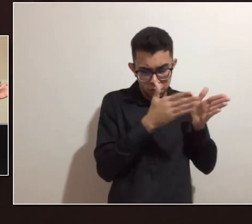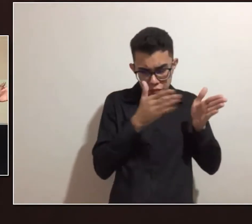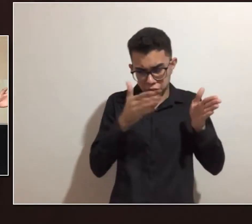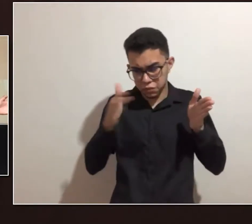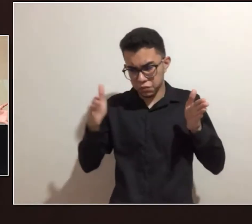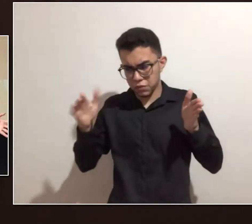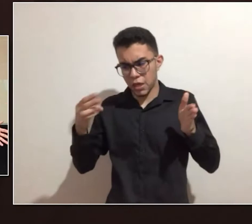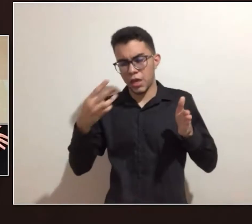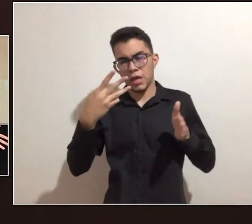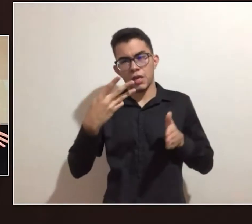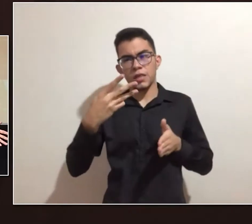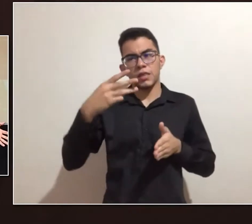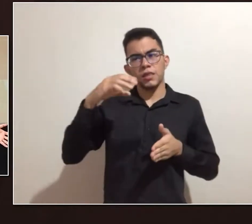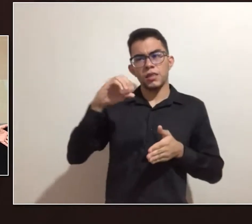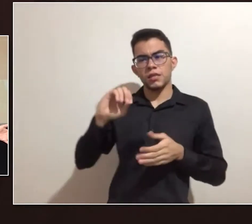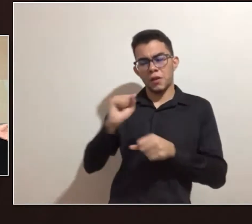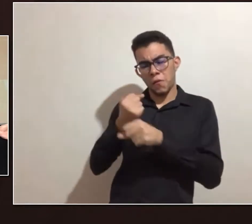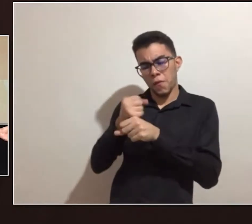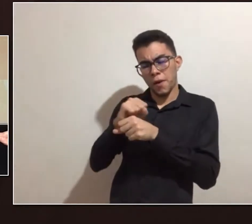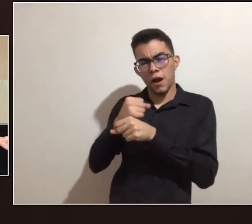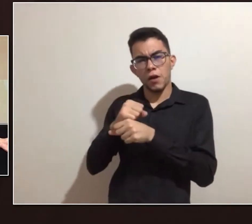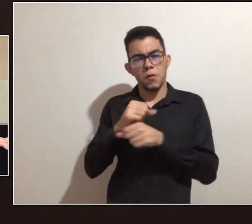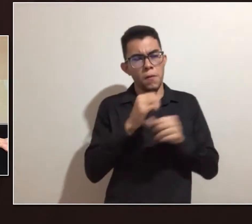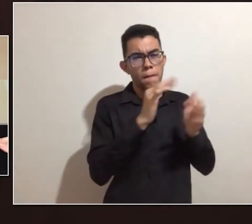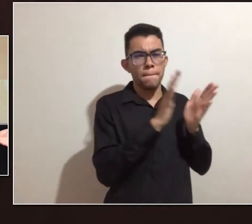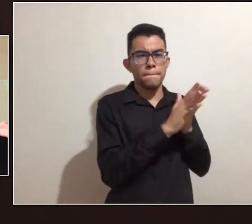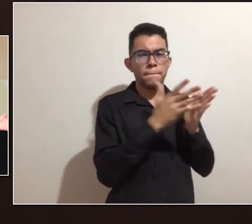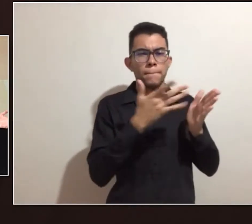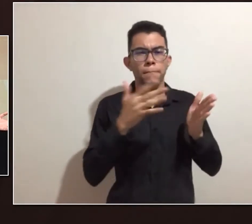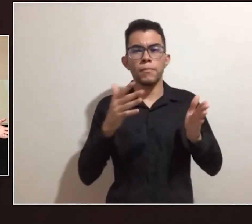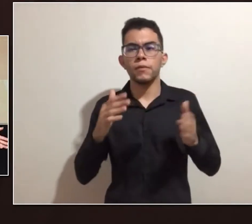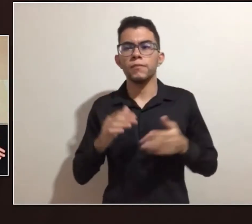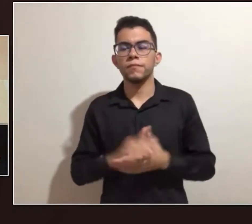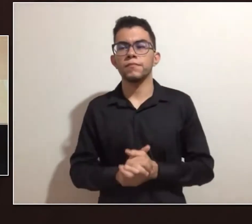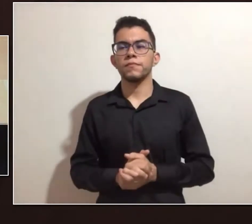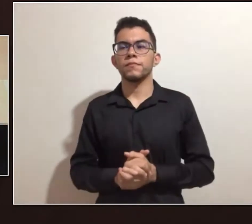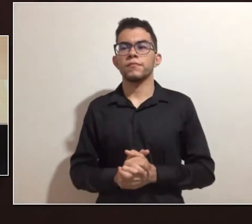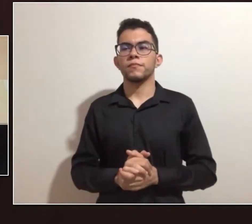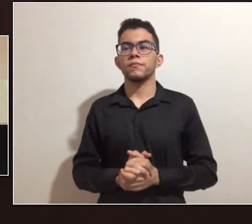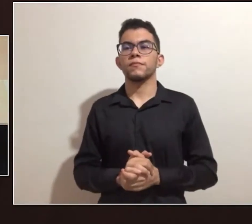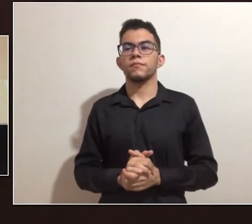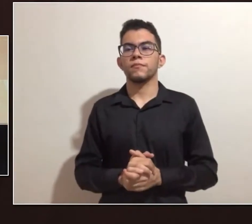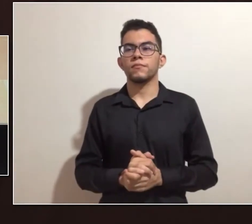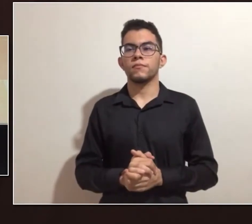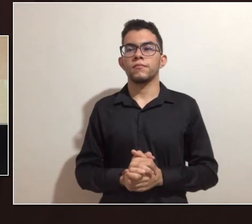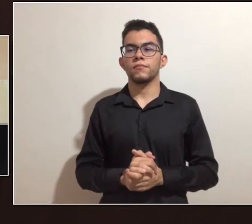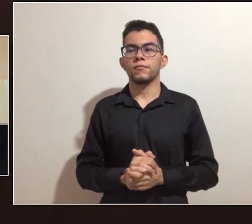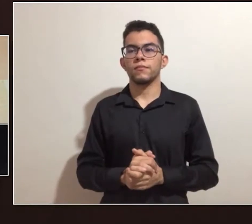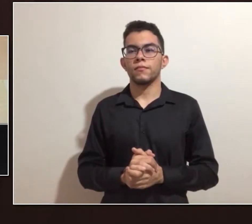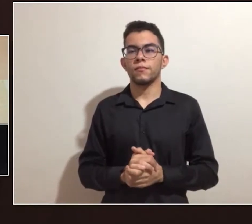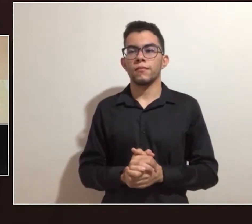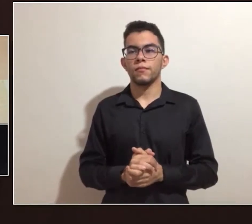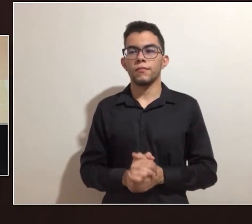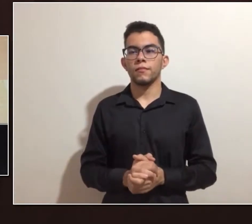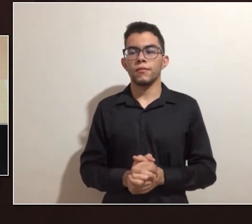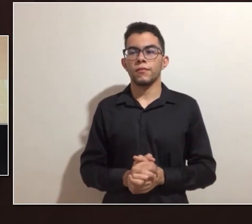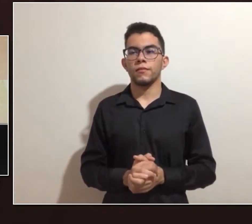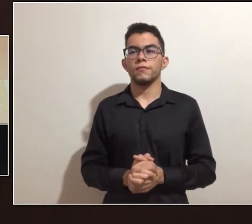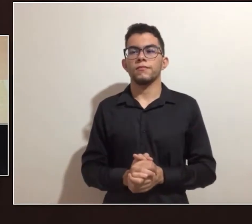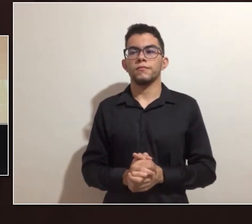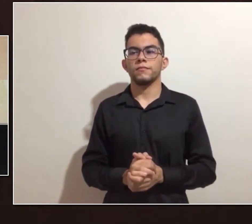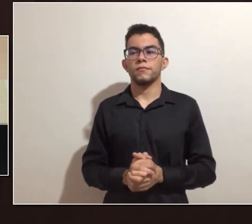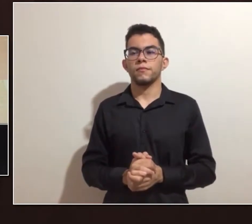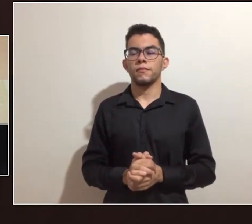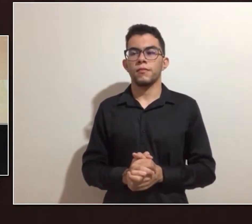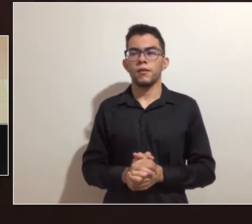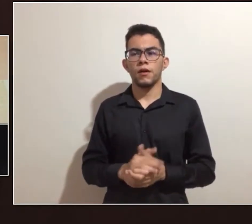300 anos da história da perseguição da igreja em Esmirna. Não tenho como fazer isso, mas eu pretendo falar só os primeiros